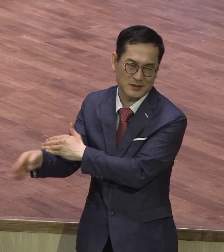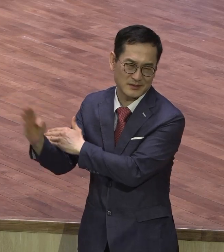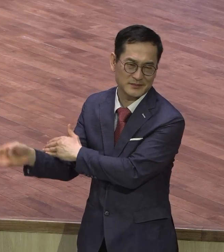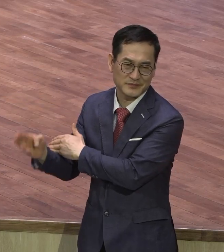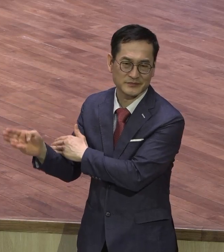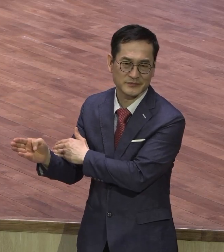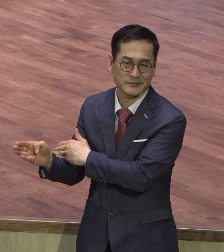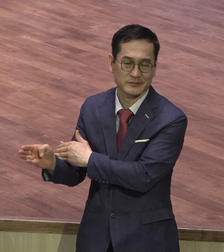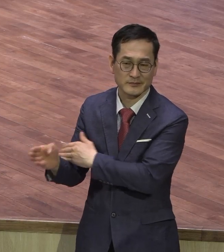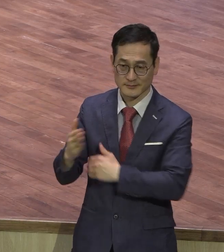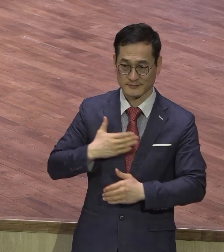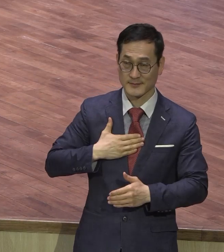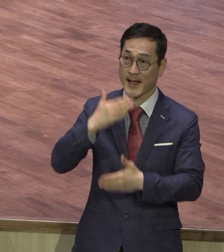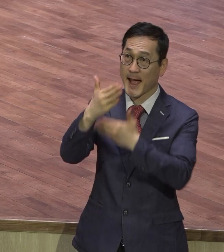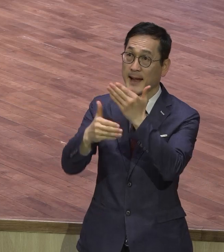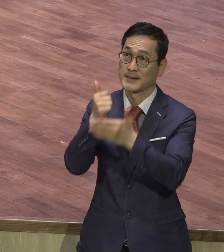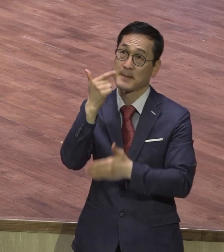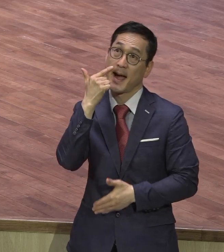하나님 아버지 앞에.